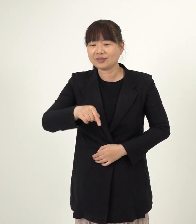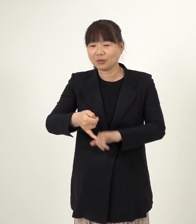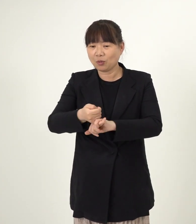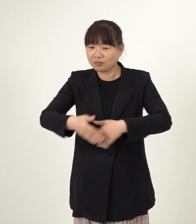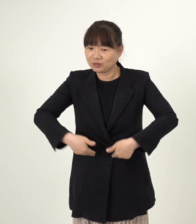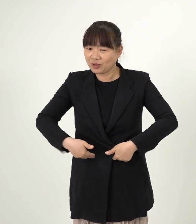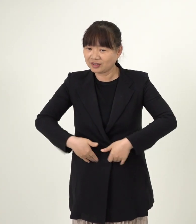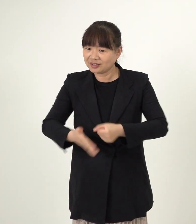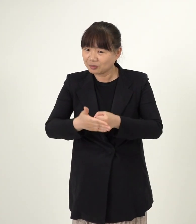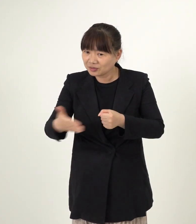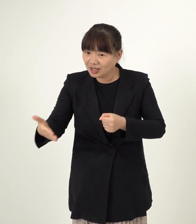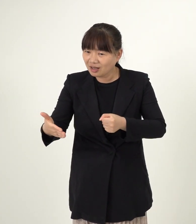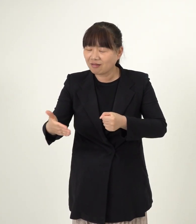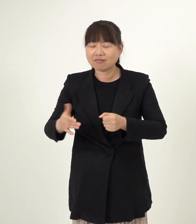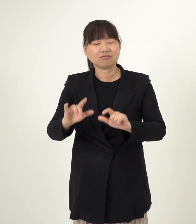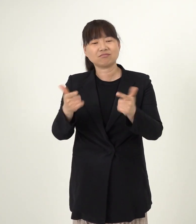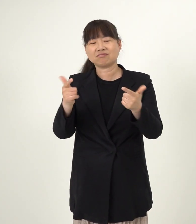테고.